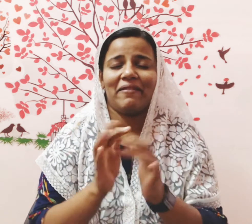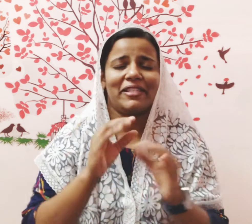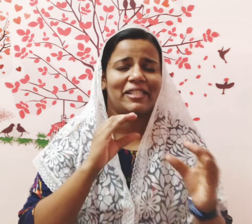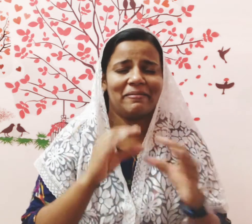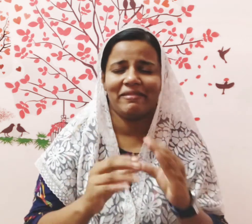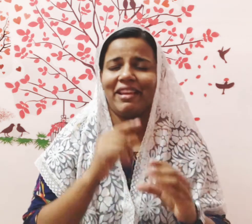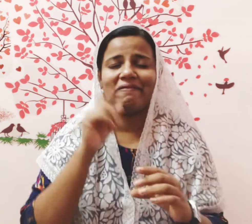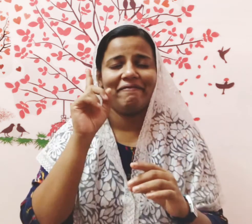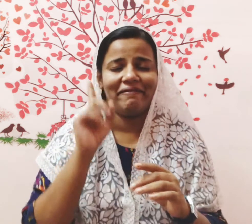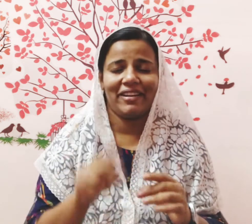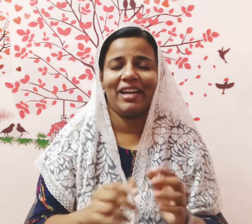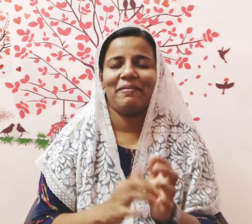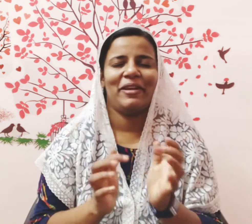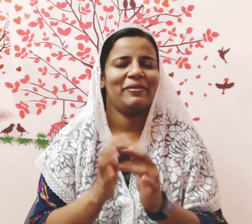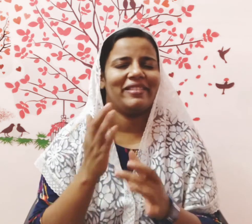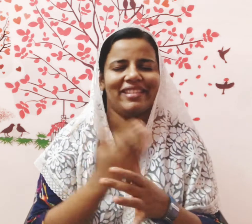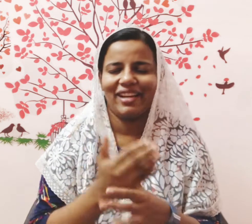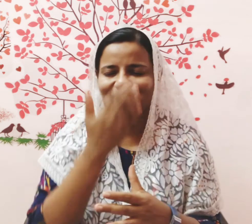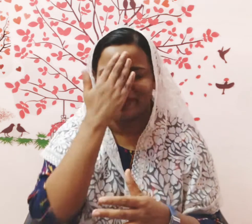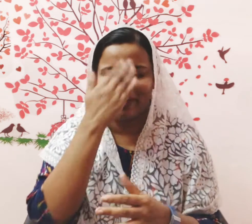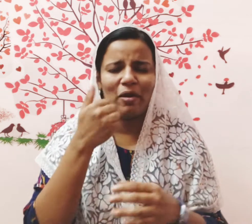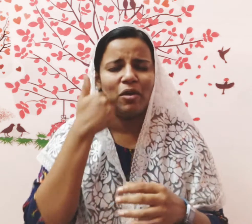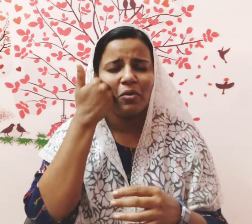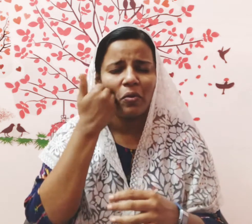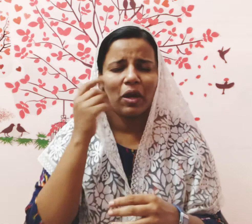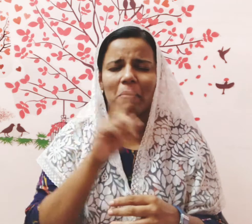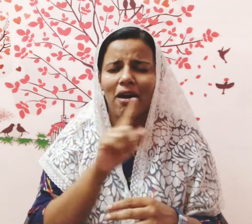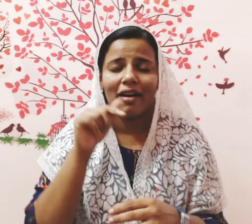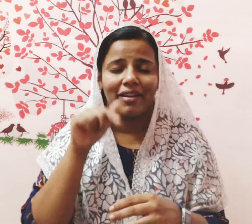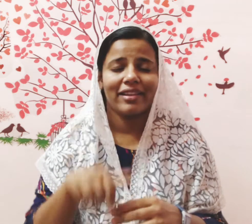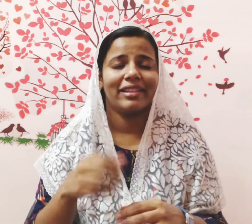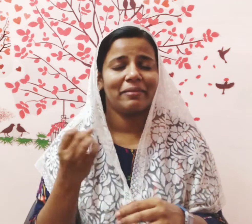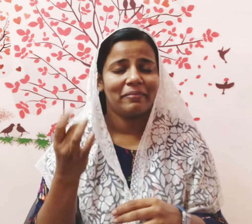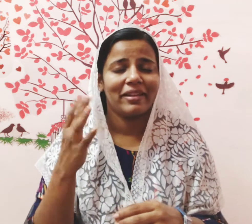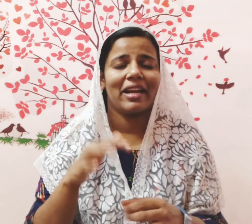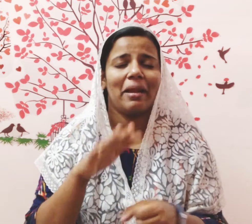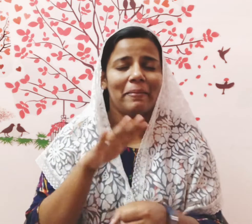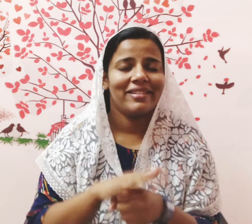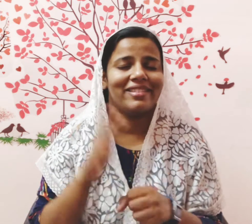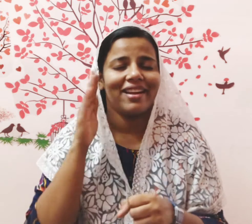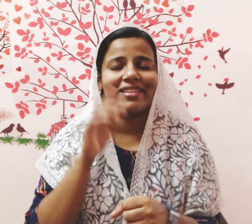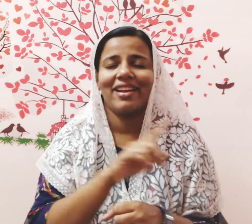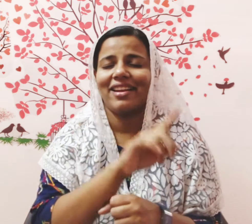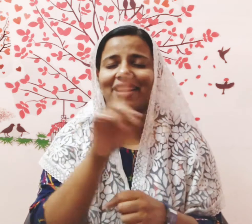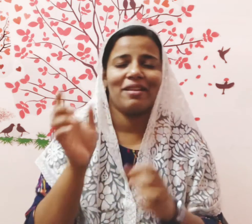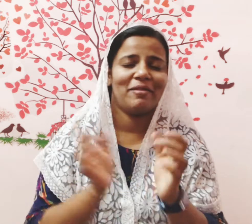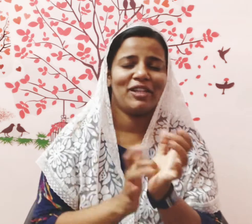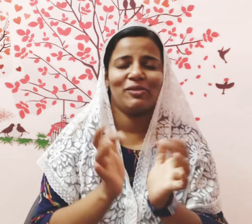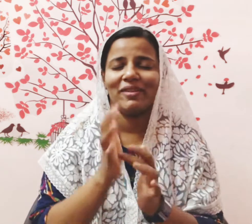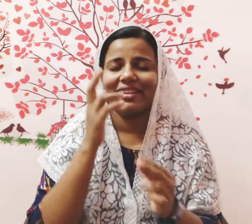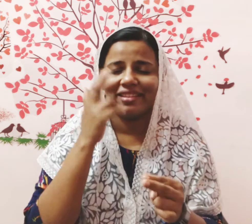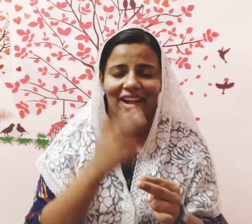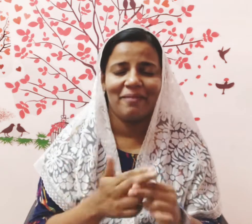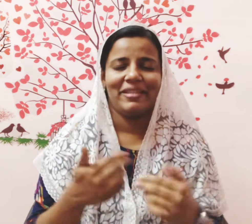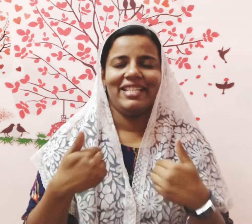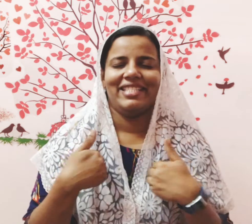ഇടപെടലുകൾ തൻ്റെ കുഞ്ഞുങ്ങളുടെ ജീവിതത്തിൽ നടക്കുന്നതിനായിട്ട് സ്തോത്രം. രോഗികളായി ഈ പ്രഭാതത്തിൽ ഈ ശബ്ദം കേൾക്കുന്നവർ യേശുക്രിസ്തുവിൻ്റെ നാമത്തിൽ